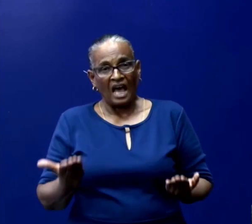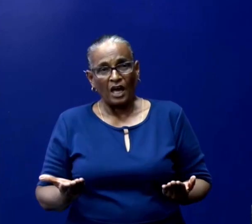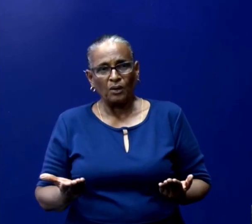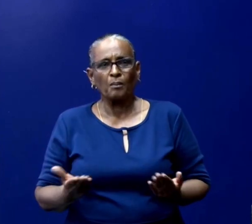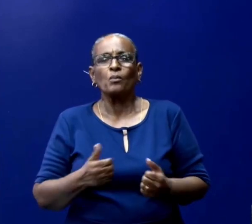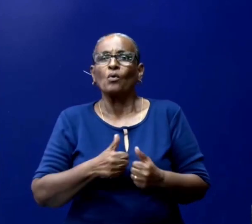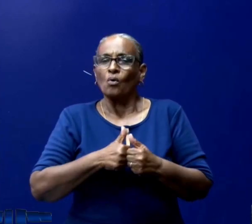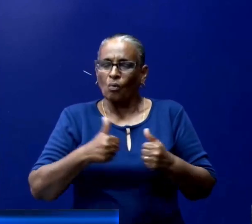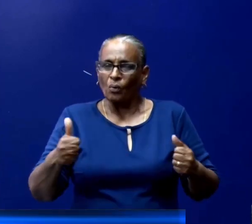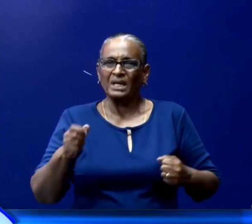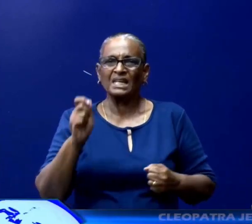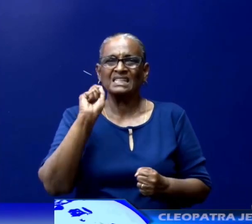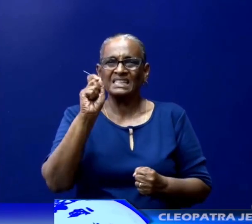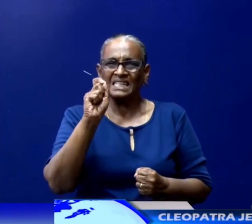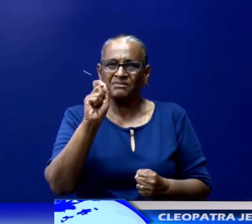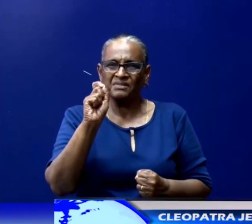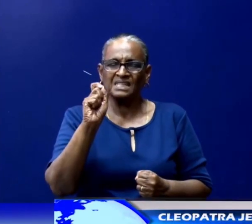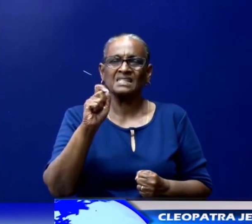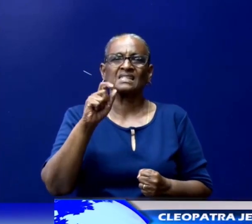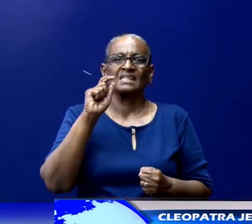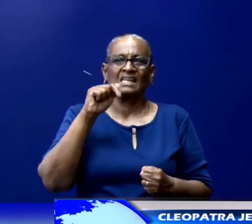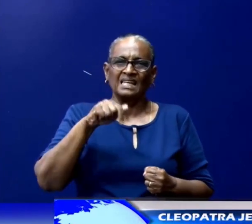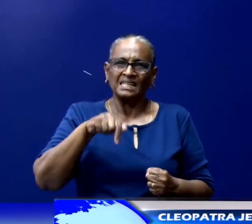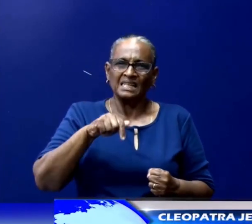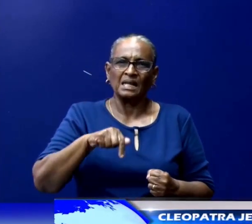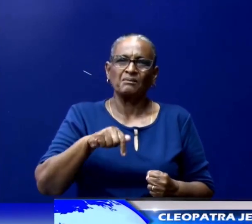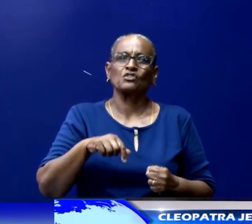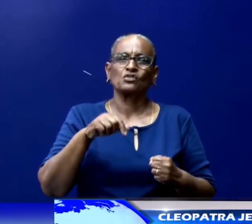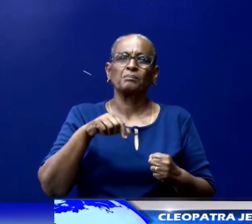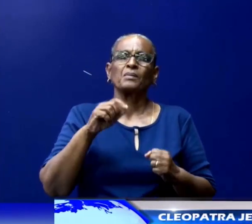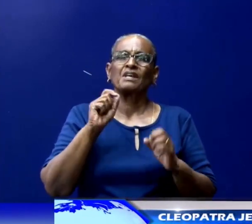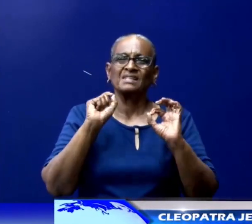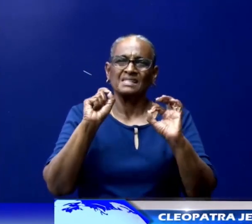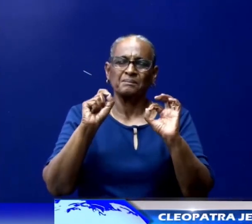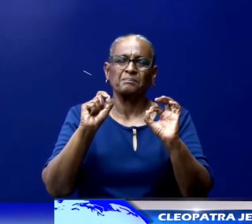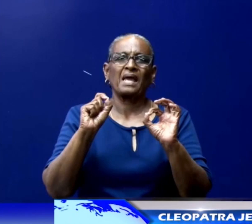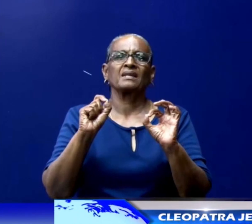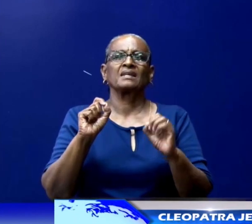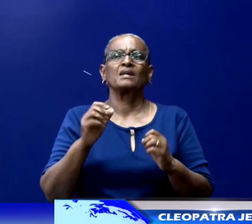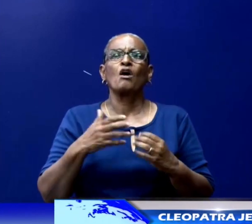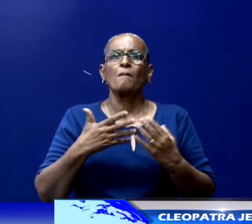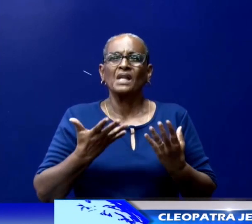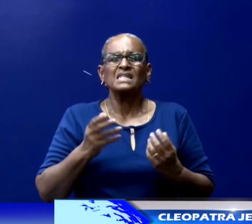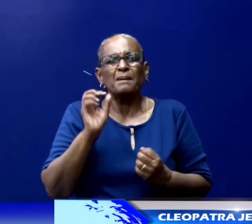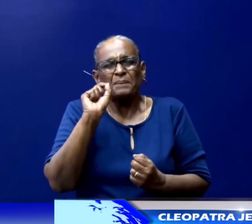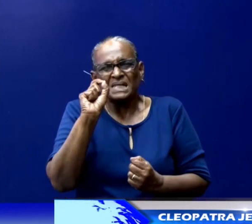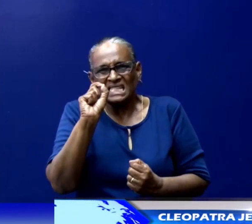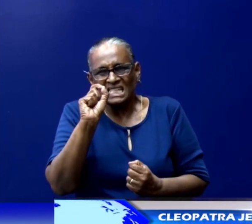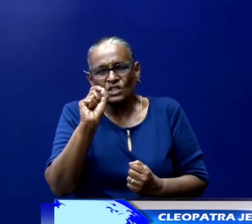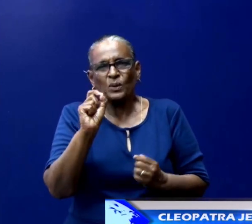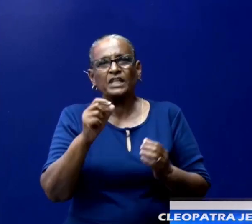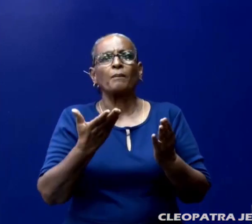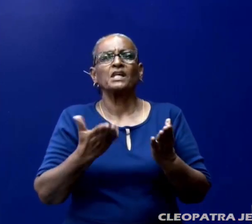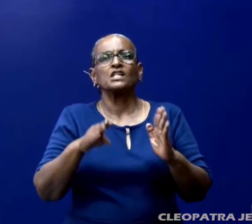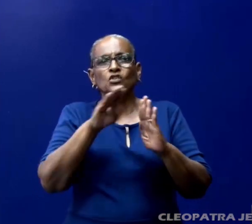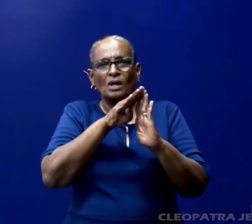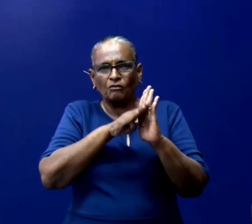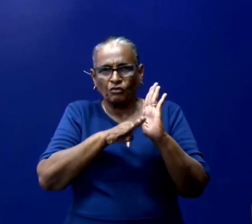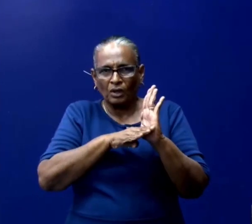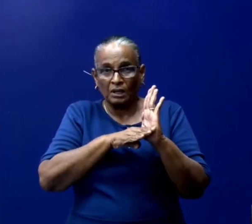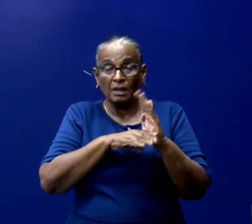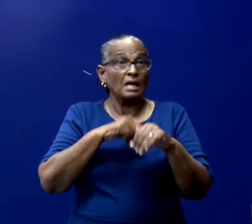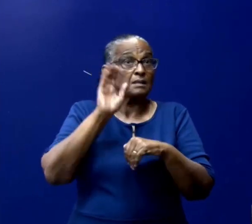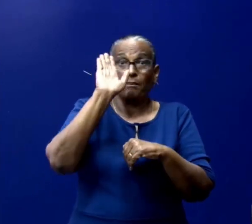goede definitie gemaakt en case definition genoemd van een suspect case? Is omdat je moet voldoen aan een paar voorwaarden. Ben je